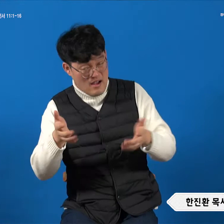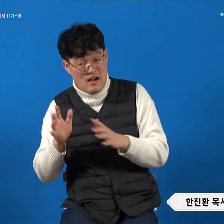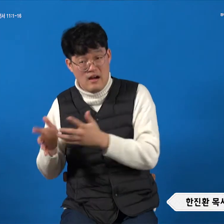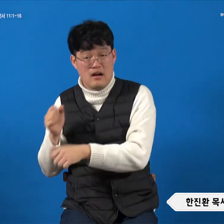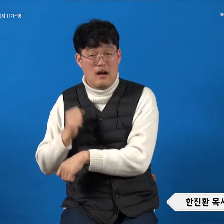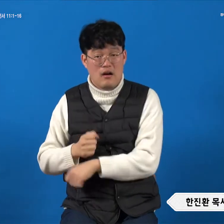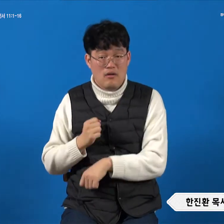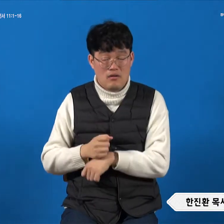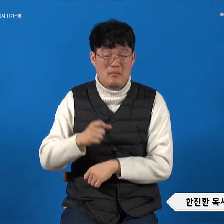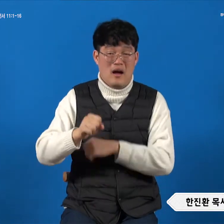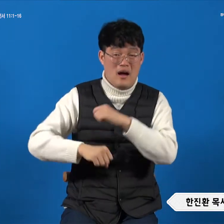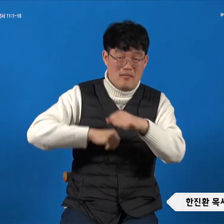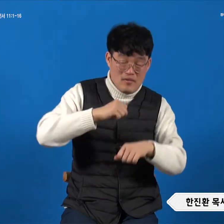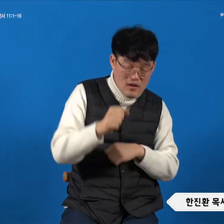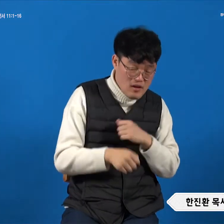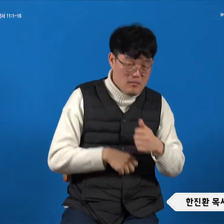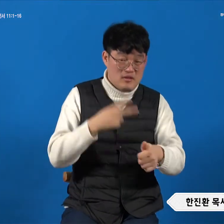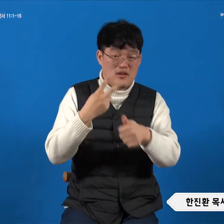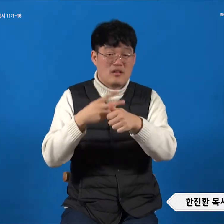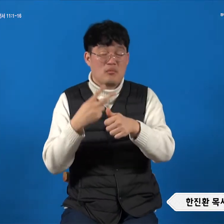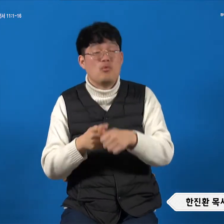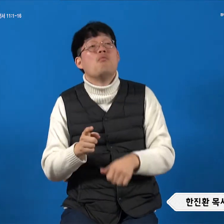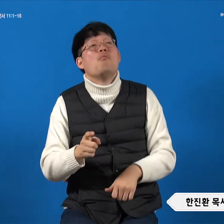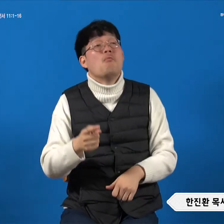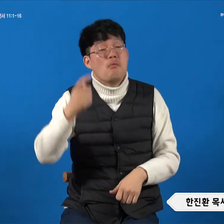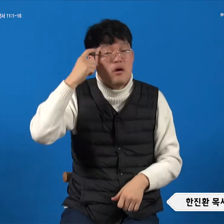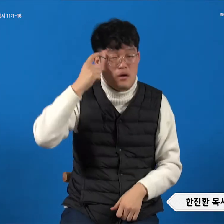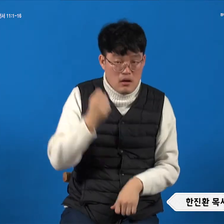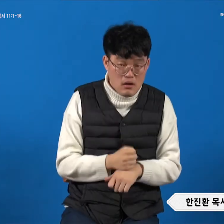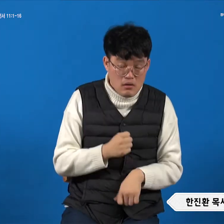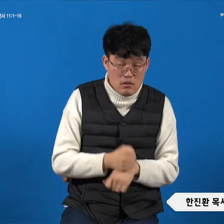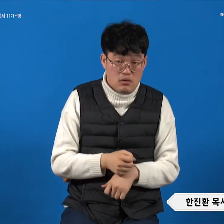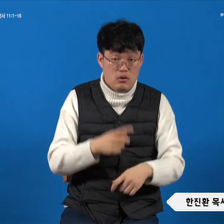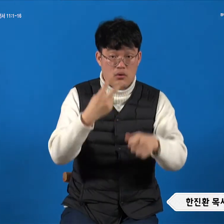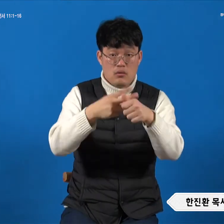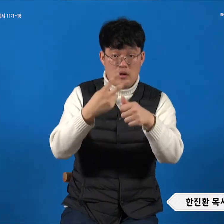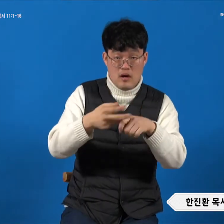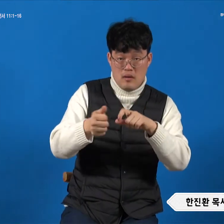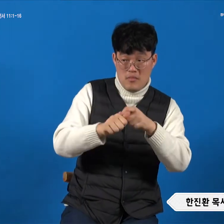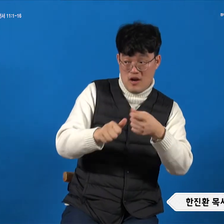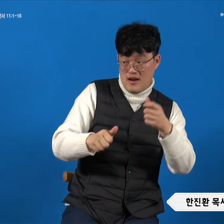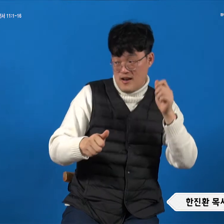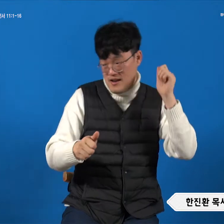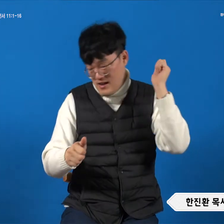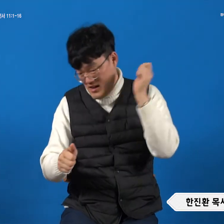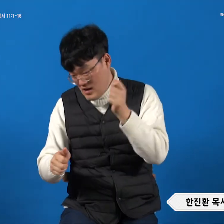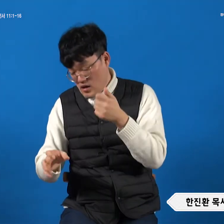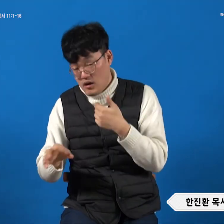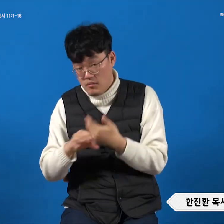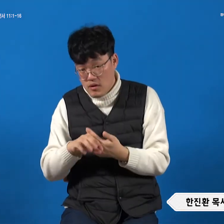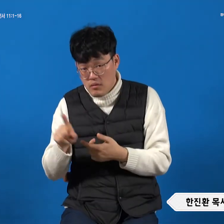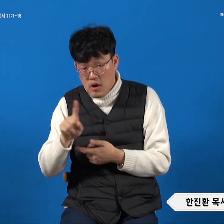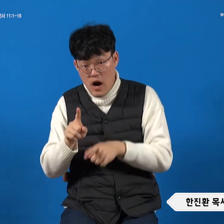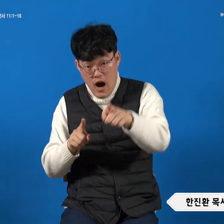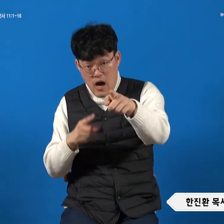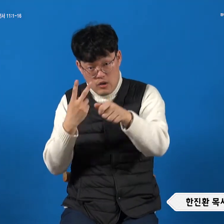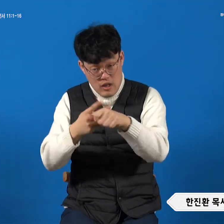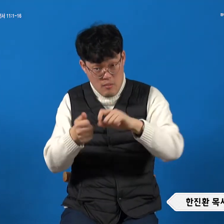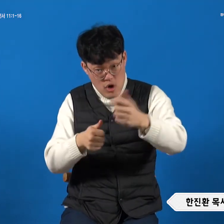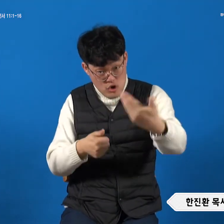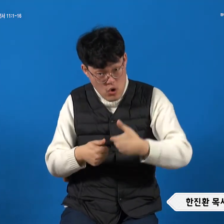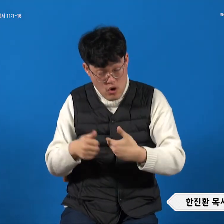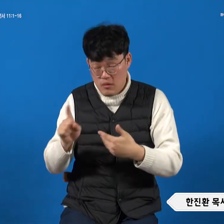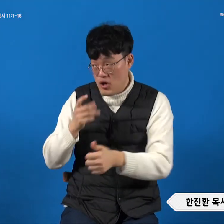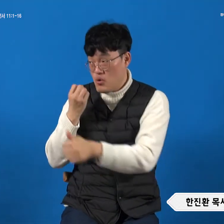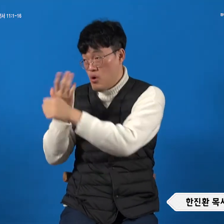지 마음대로 별짓을 다 하고, 그래서 교사가 벌이라도 주려고 하면 교사가 체벌을 한다고